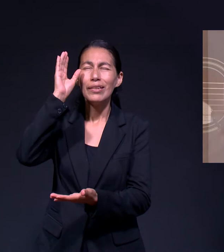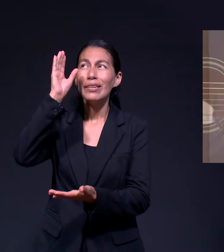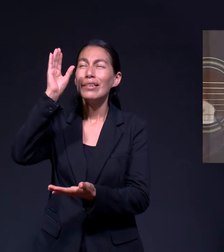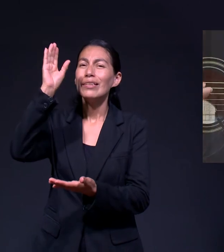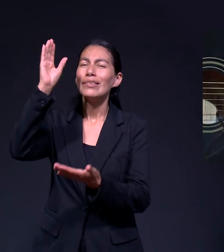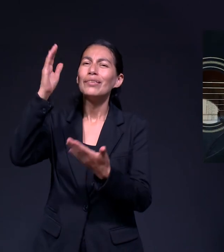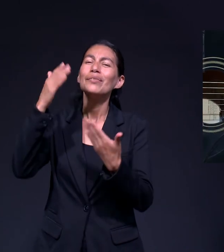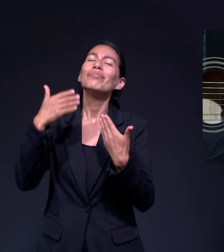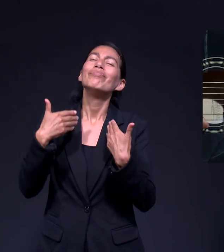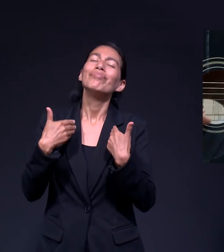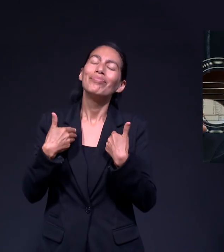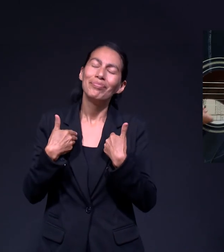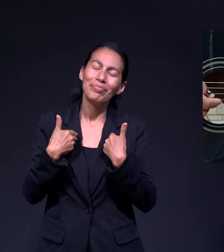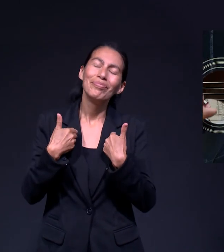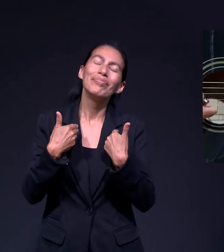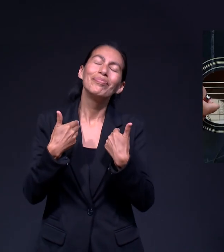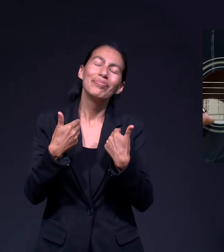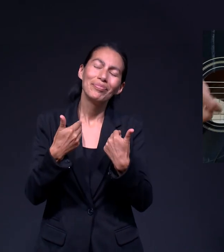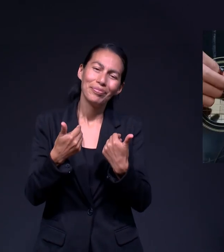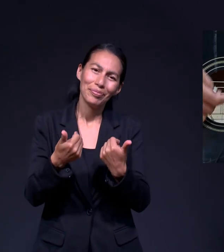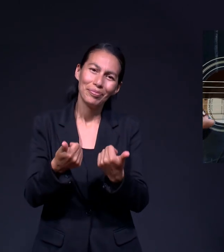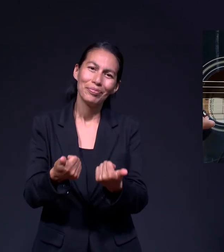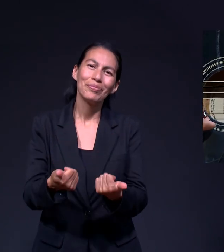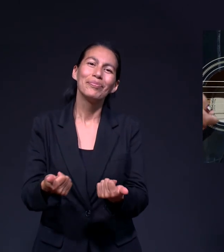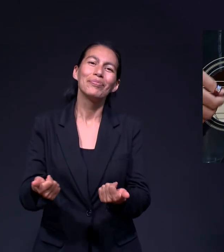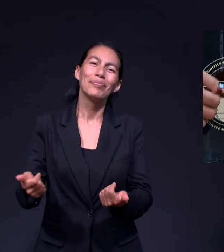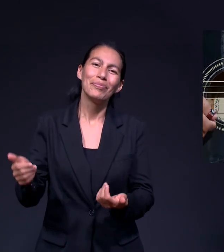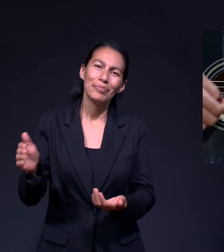solo cristo puede